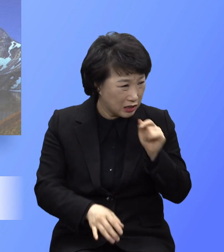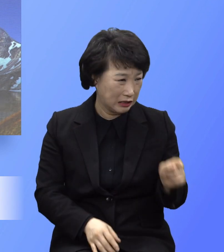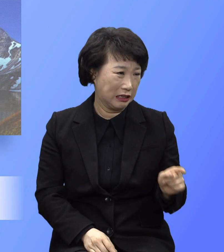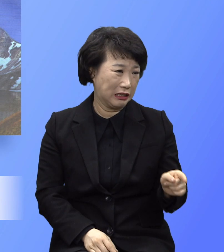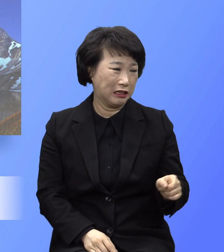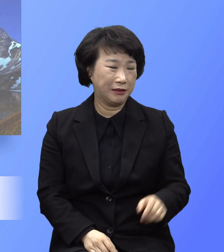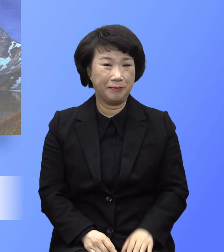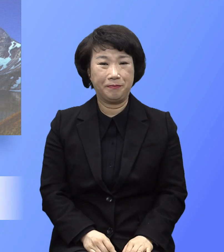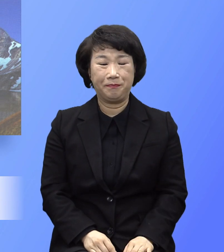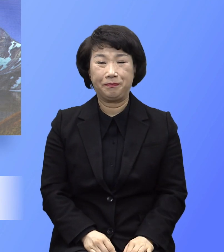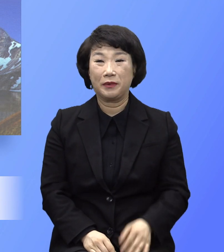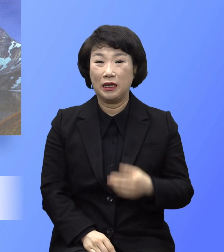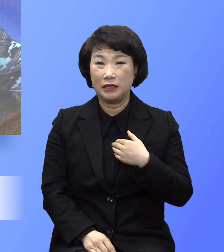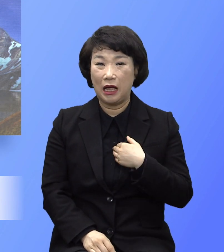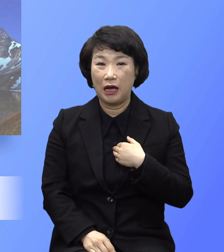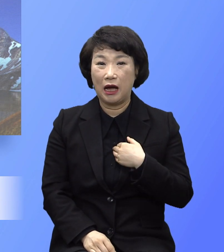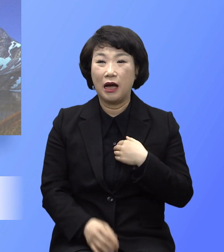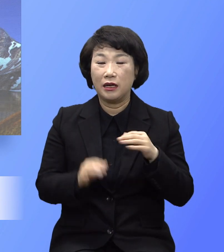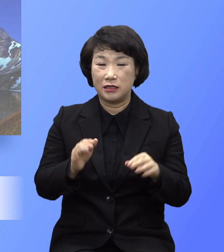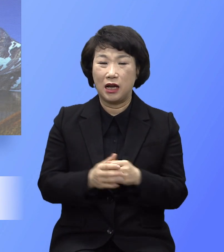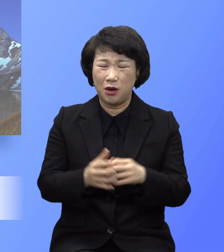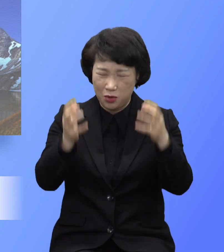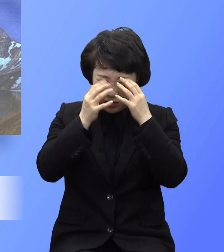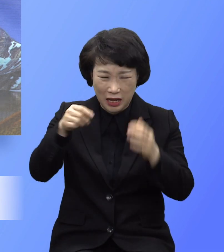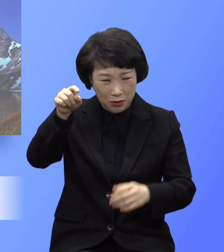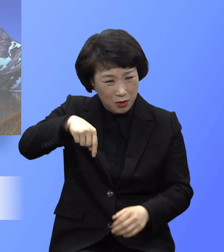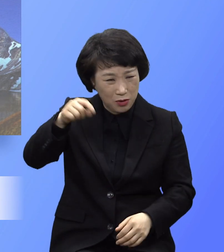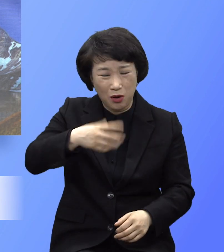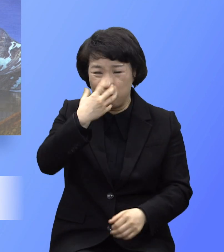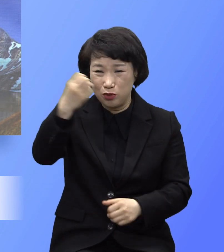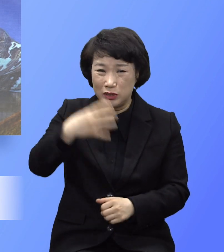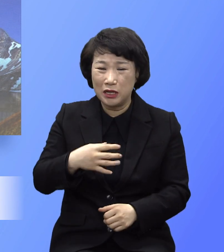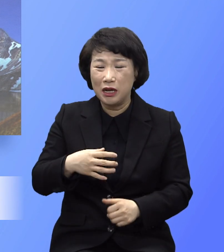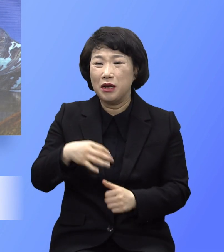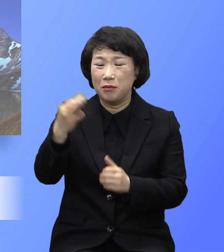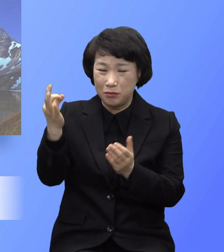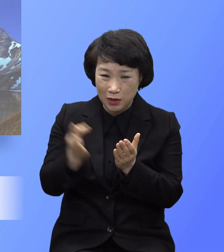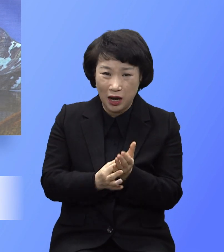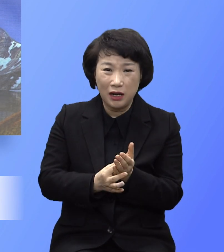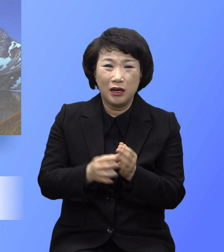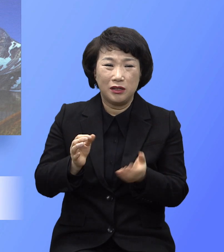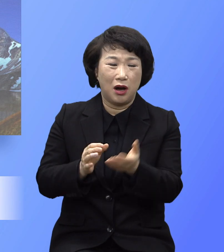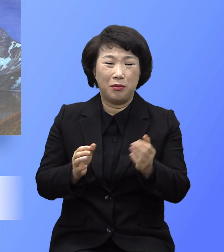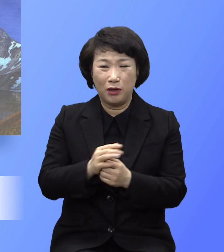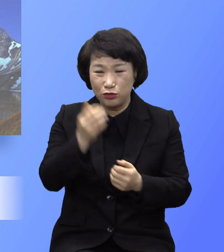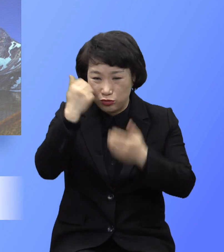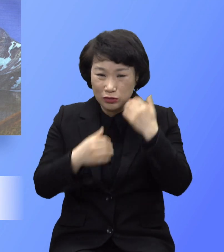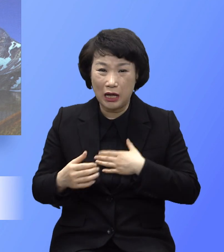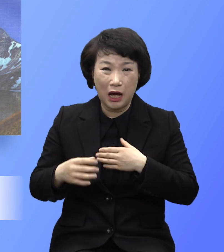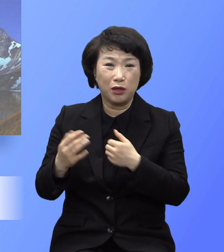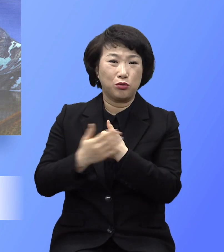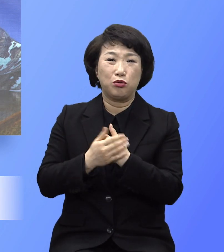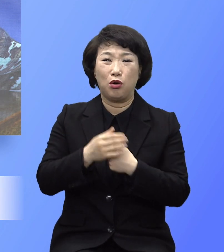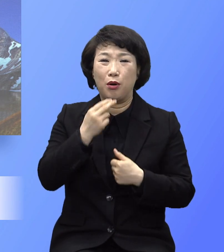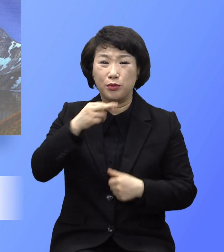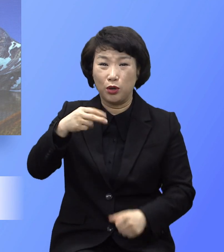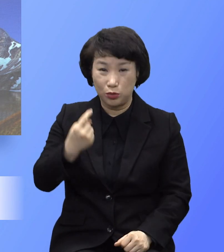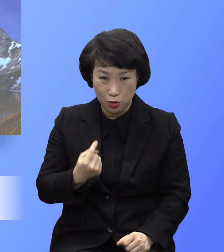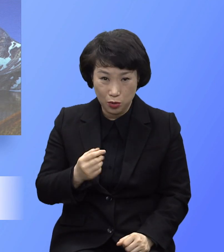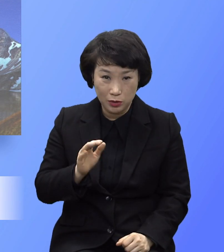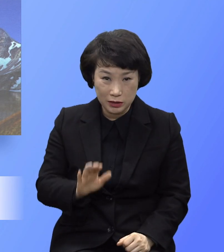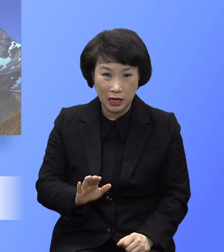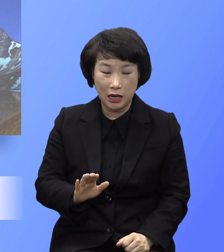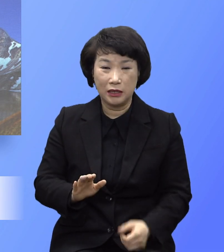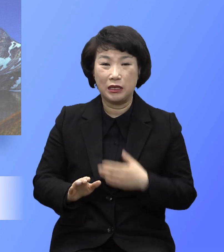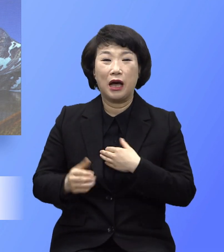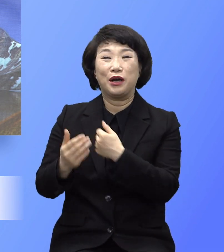말이요. 내가 고난이 닥치고 무시당하고 멸시당하고 천대받고 아무도 내 편이 아닐지라도